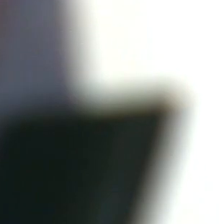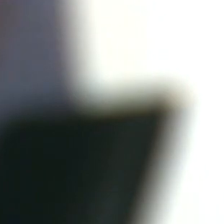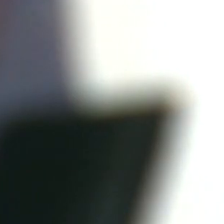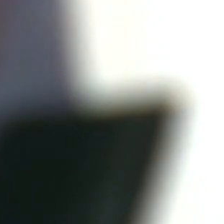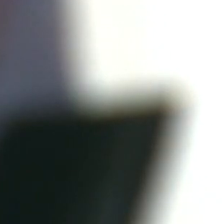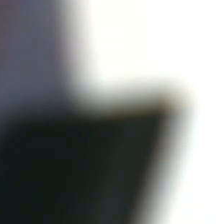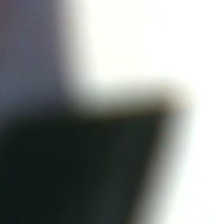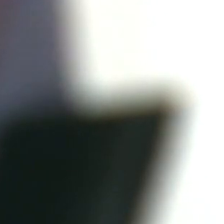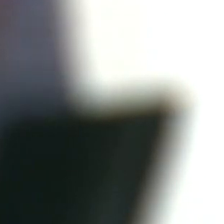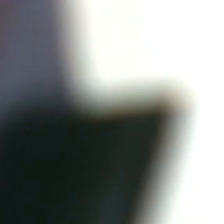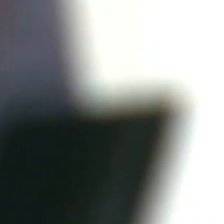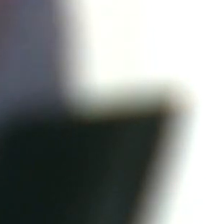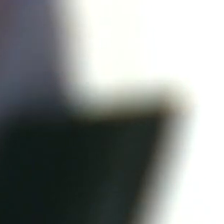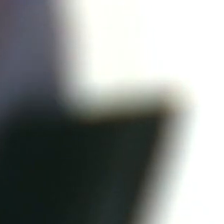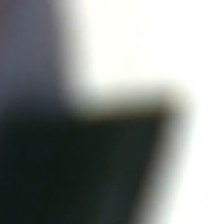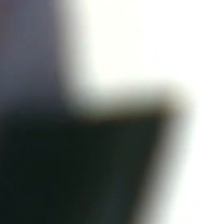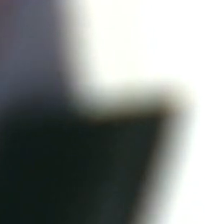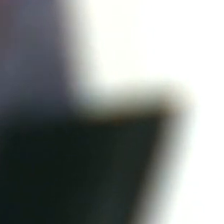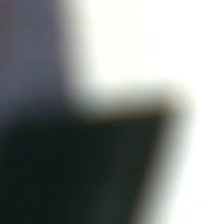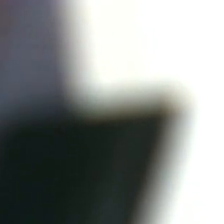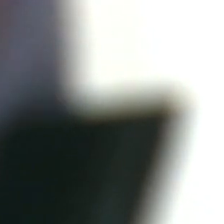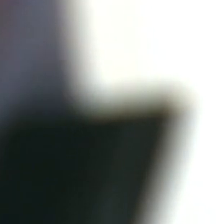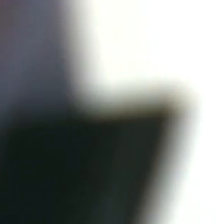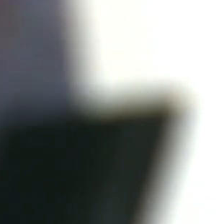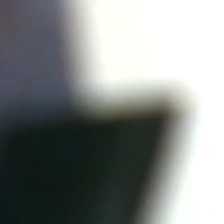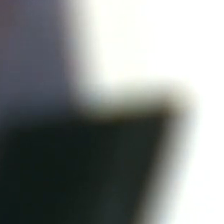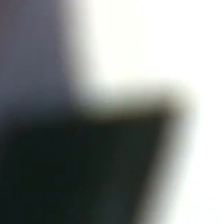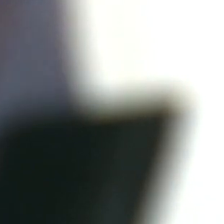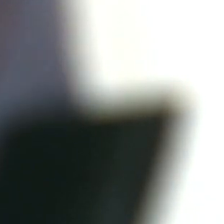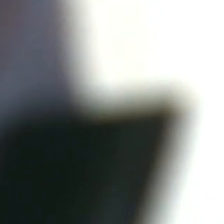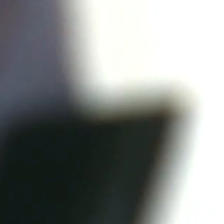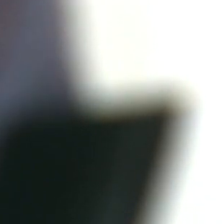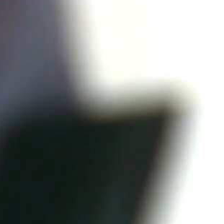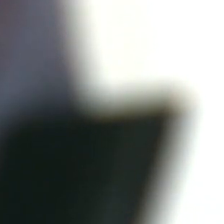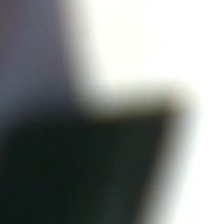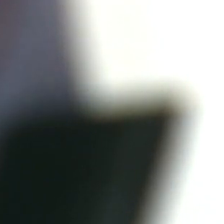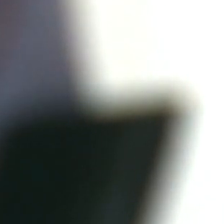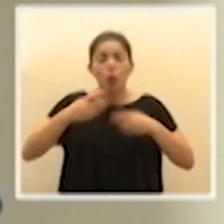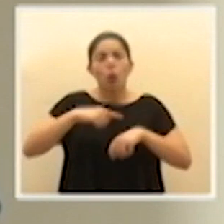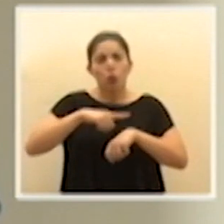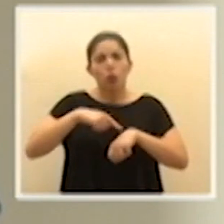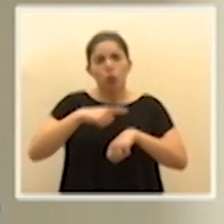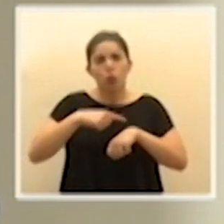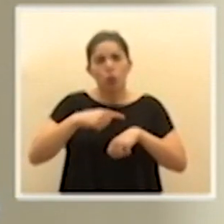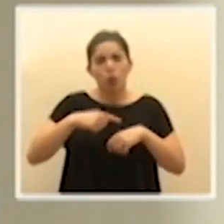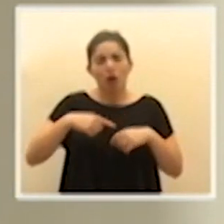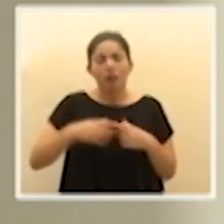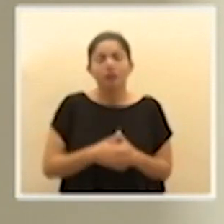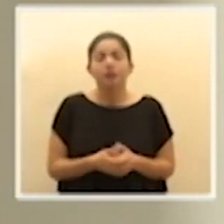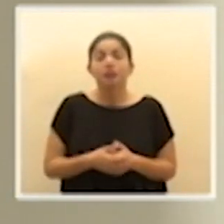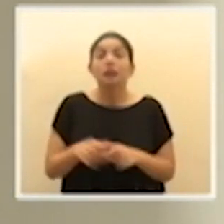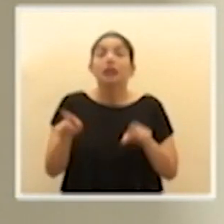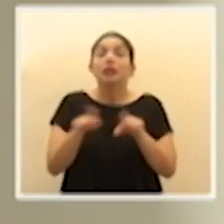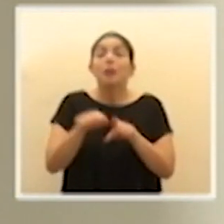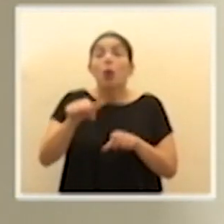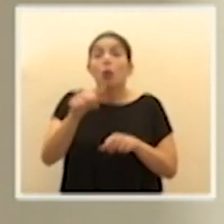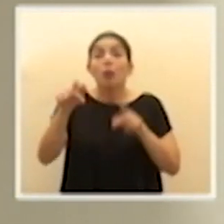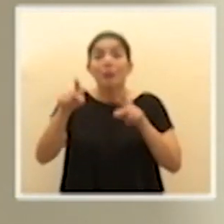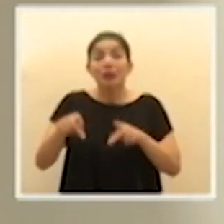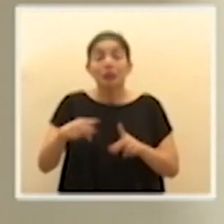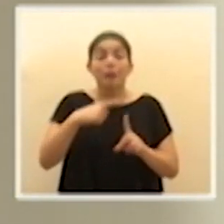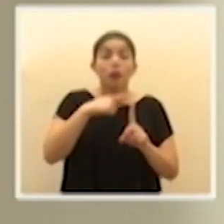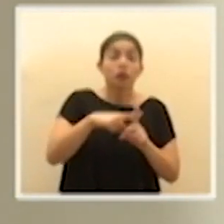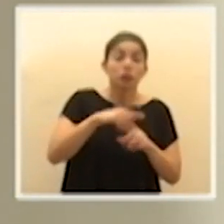síntomas, pero que en estos casos no hay evidencia de que sean recaídas en la enfermedad. También hay pacientes que dan positivo,